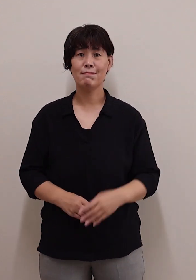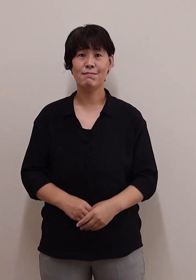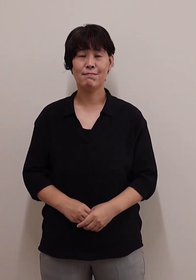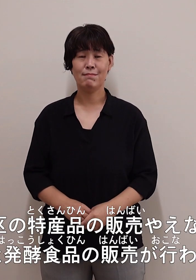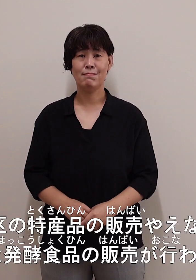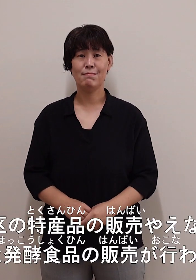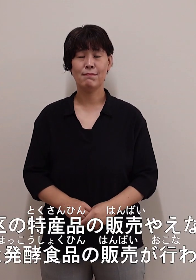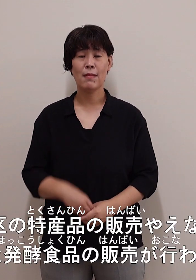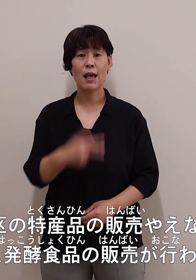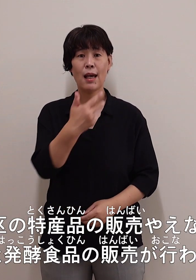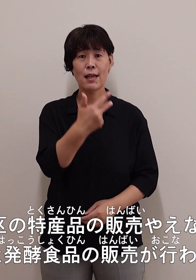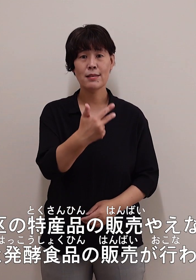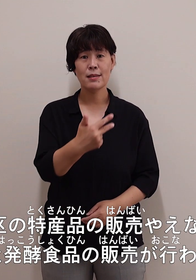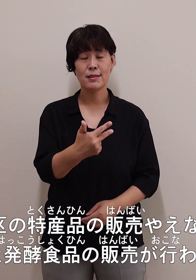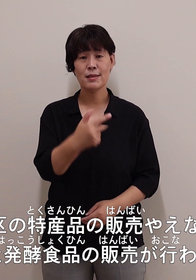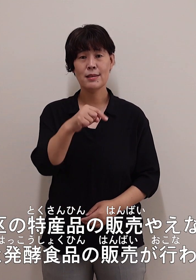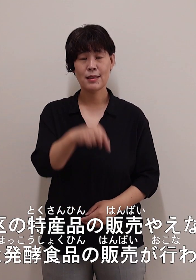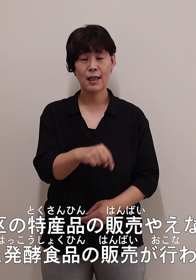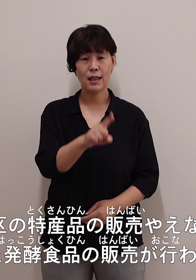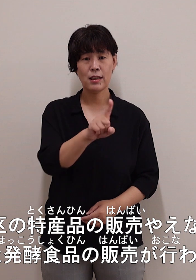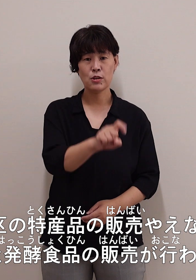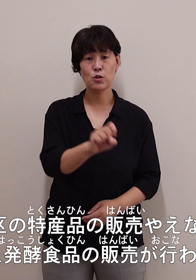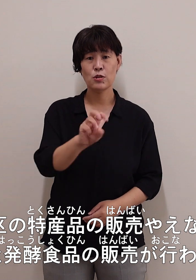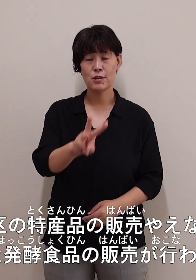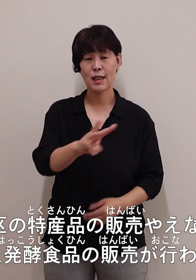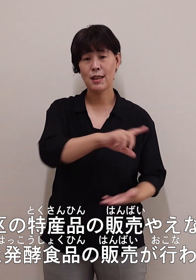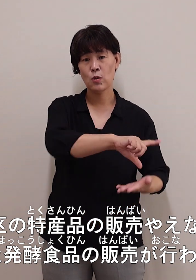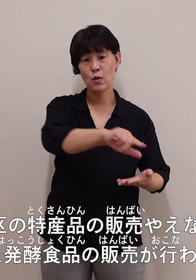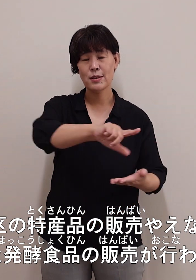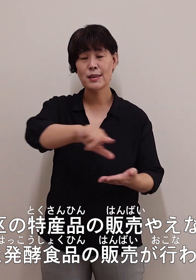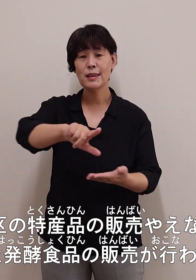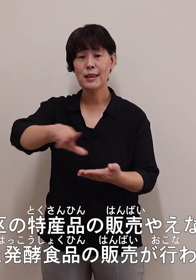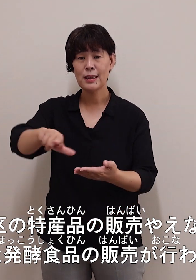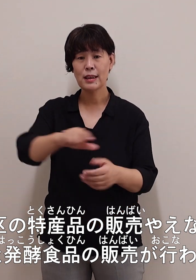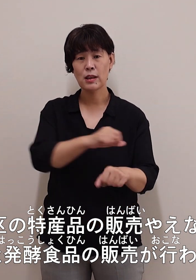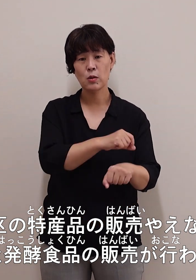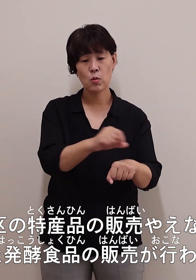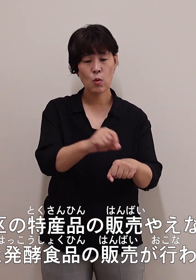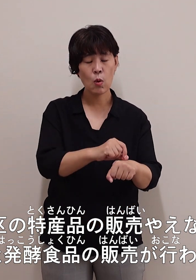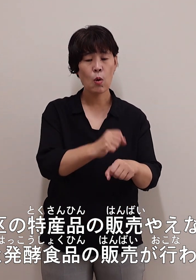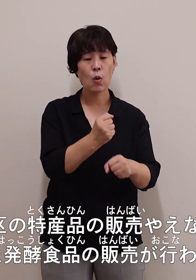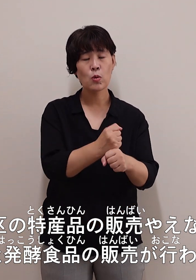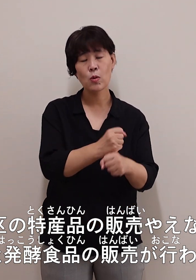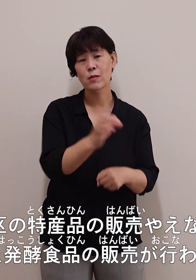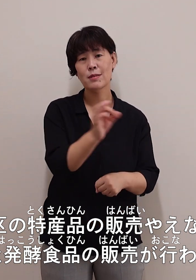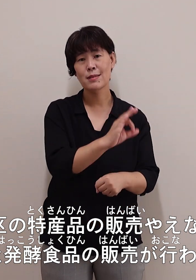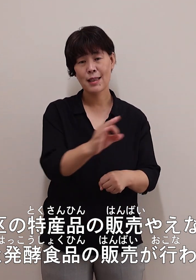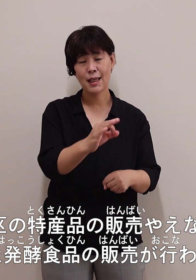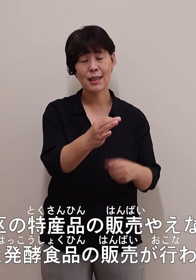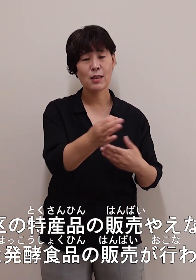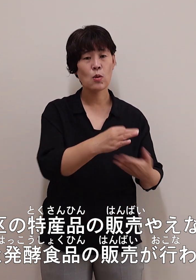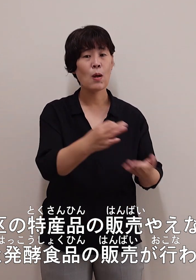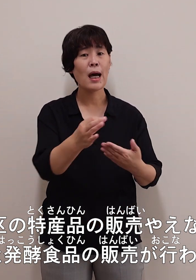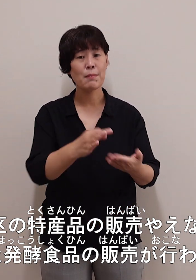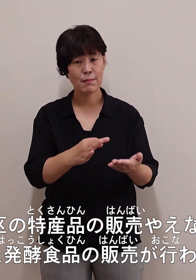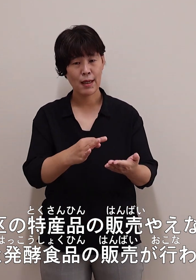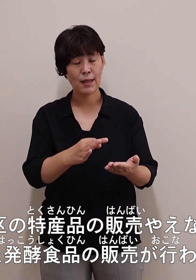市内13地区の特産品の販売や、恵